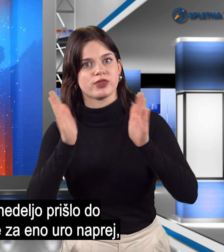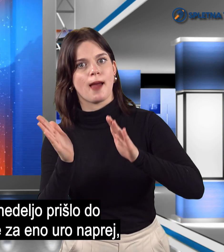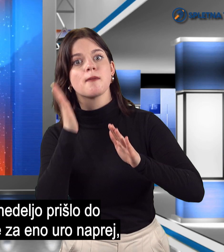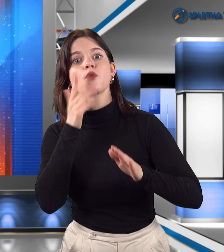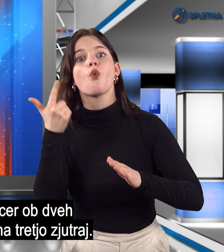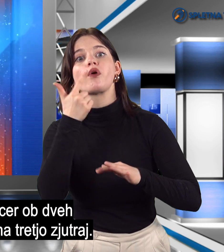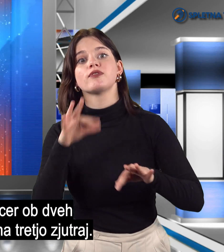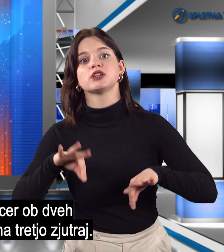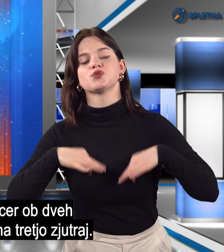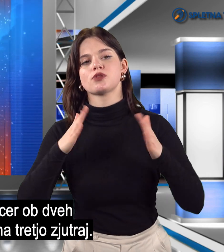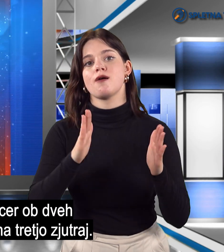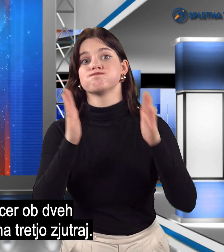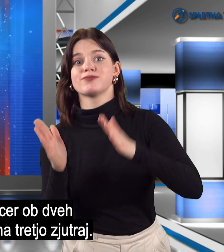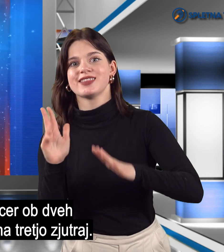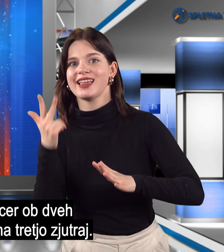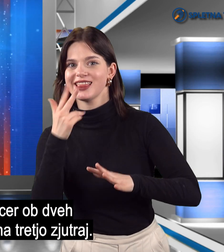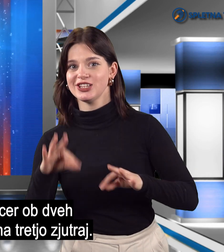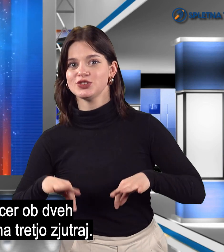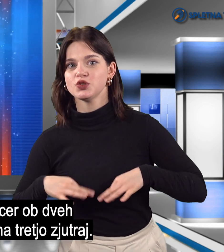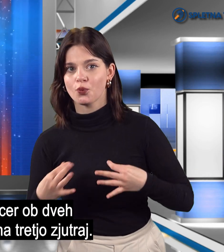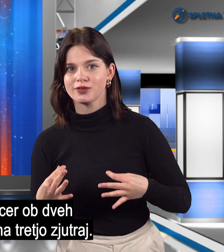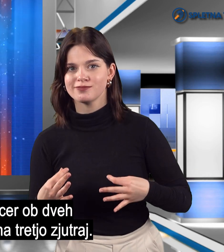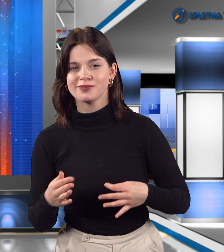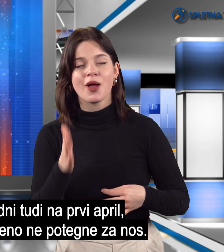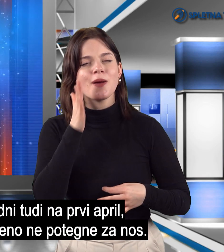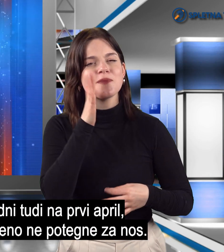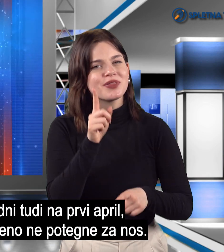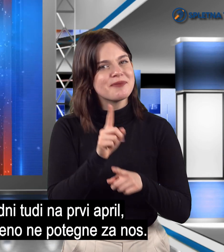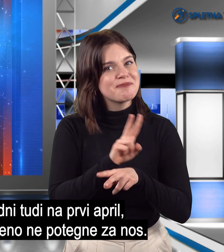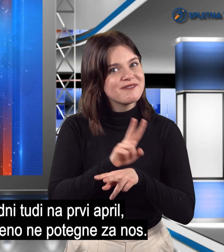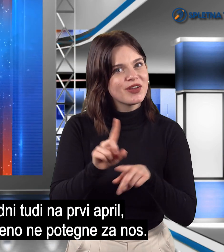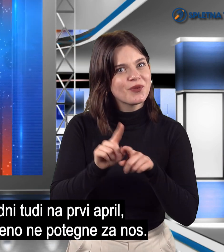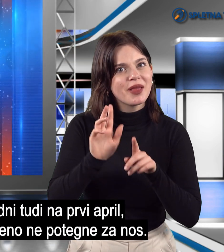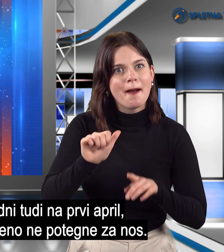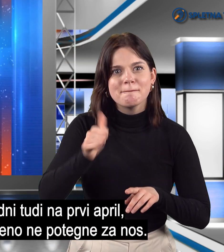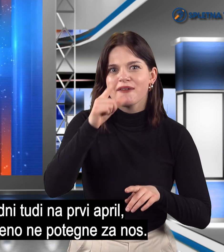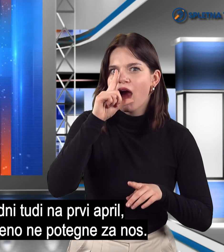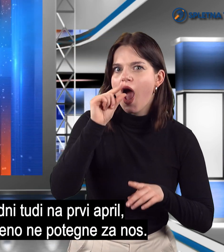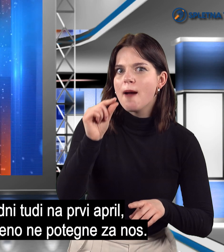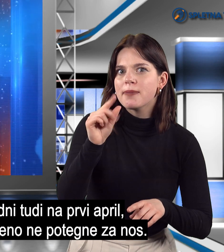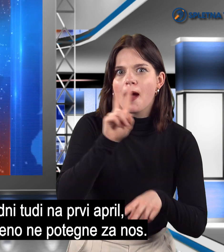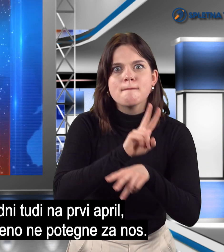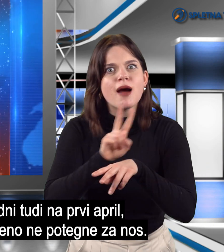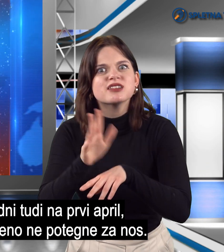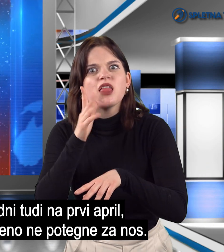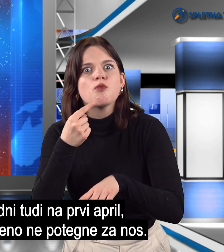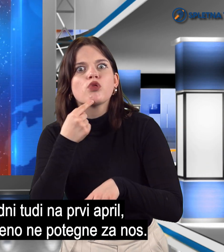uro naprej, in sicer ob 2 zjutraj na 3 zjutraj. Bodite previdni tudi na 1. april, da vas